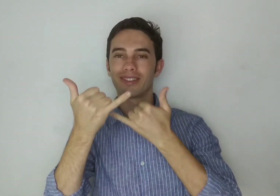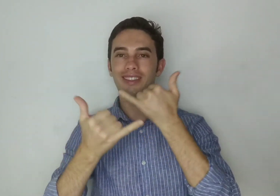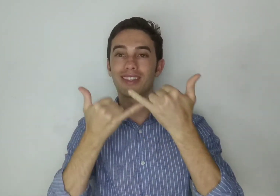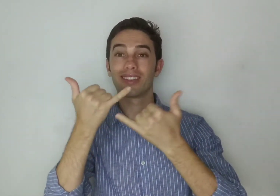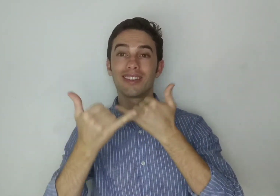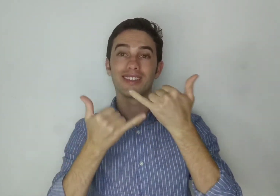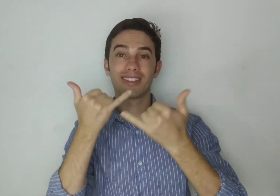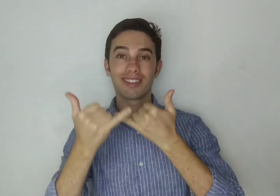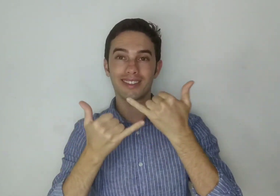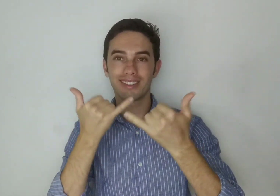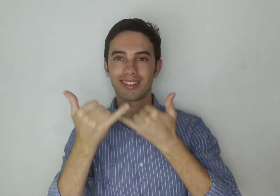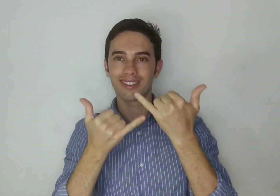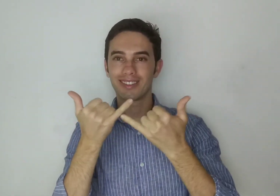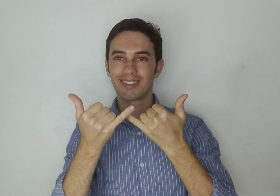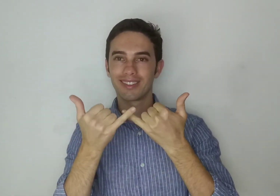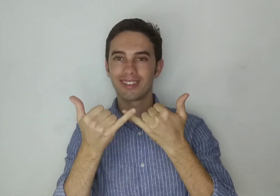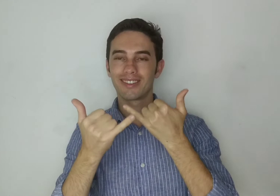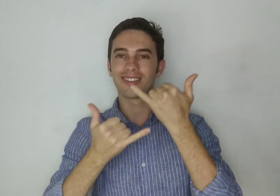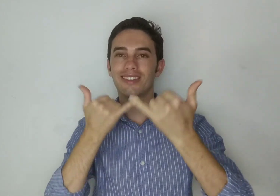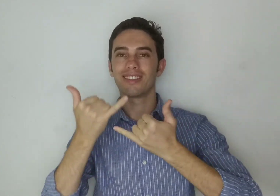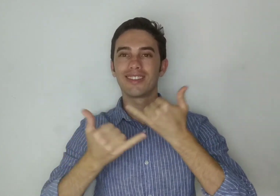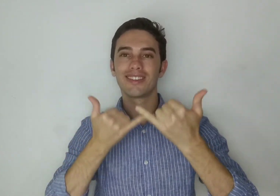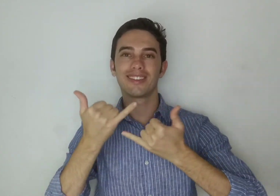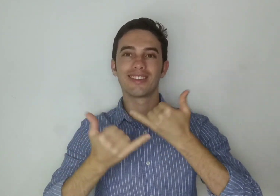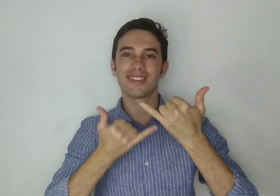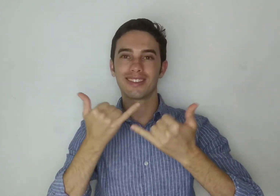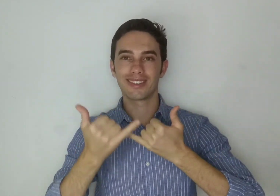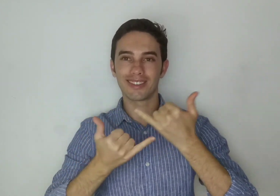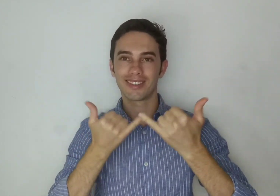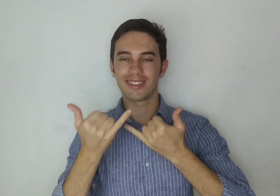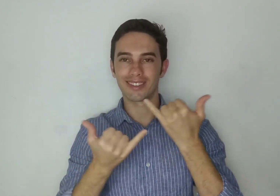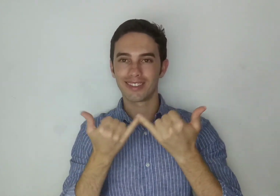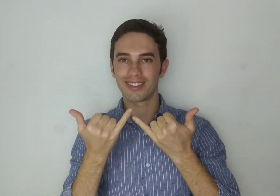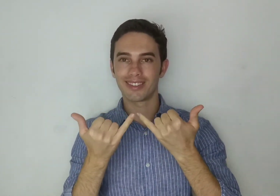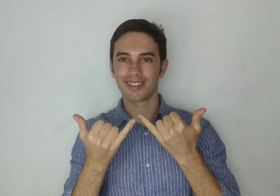e fará este movimento circular. Jogar, brincar.